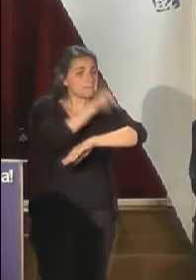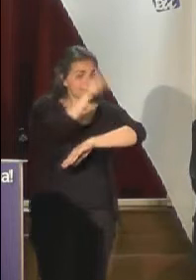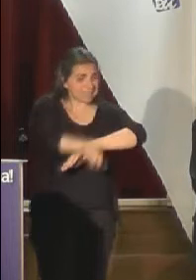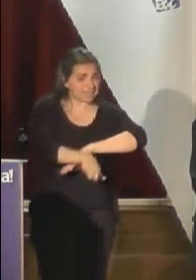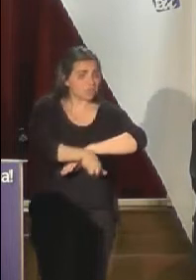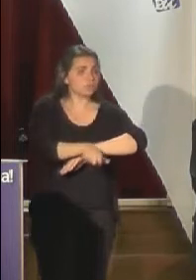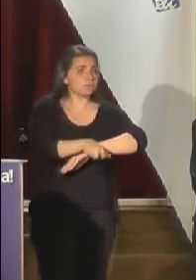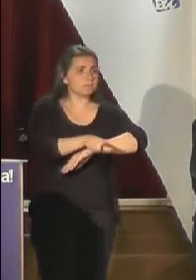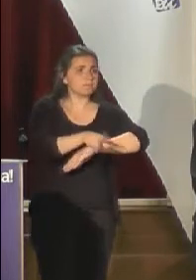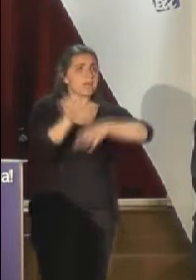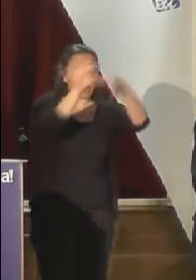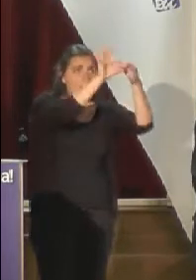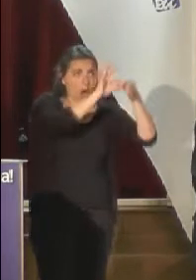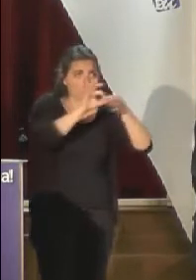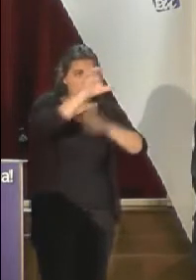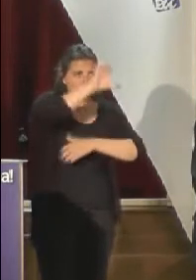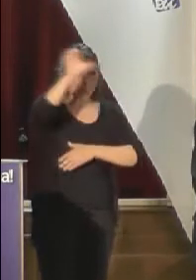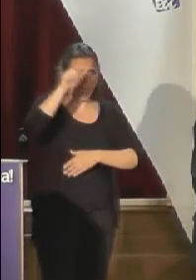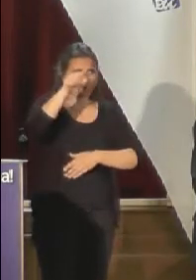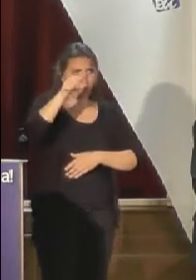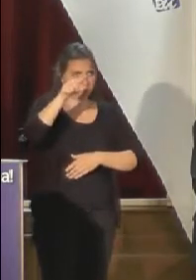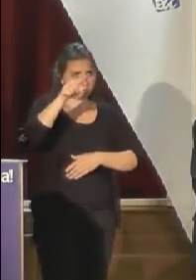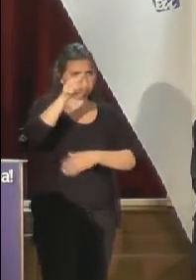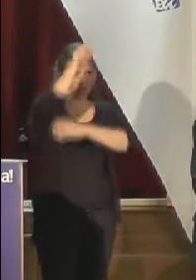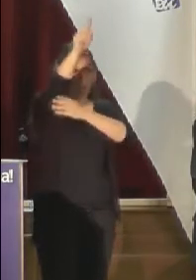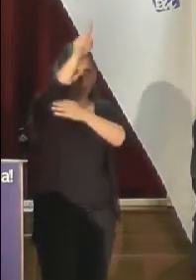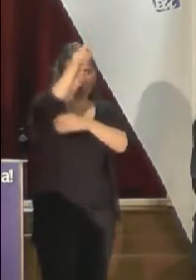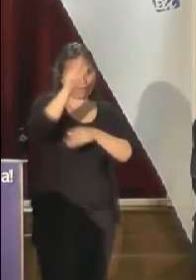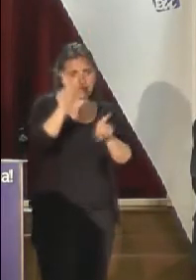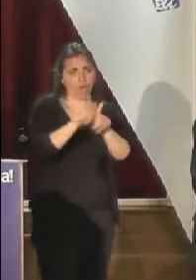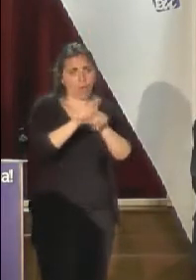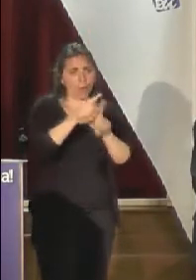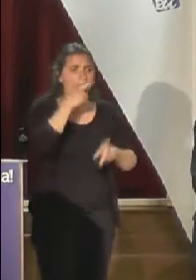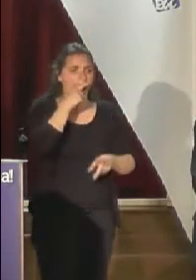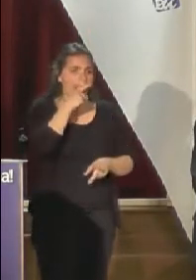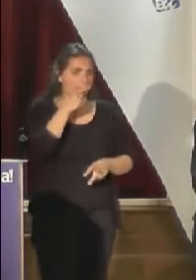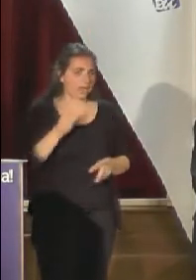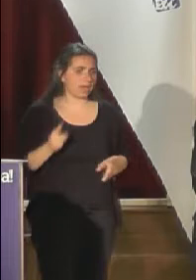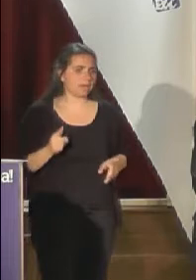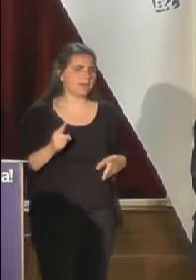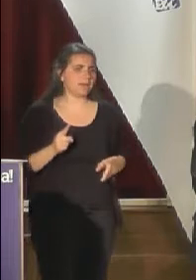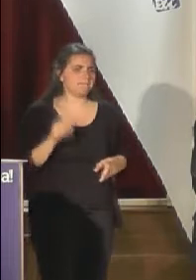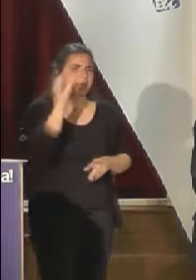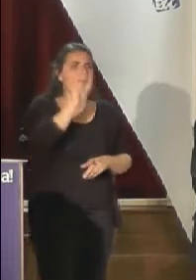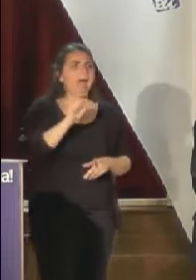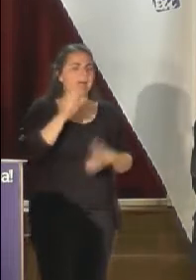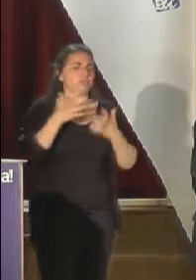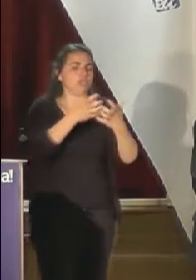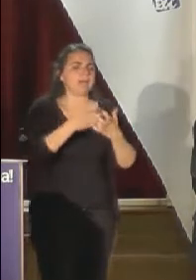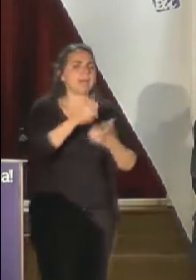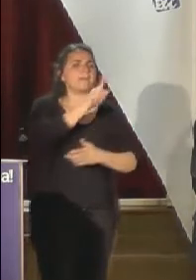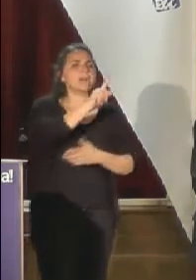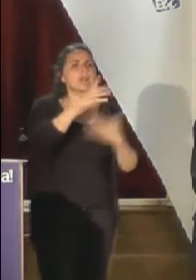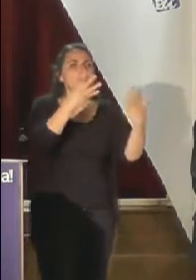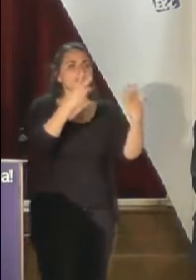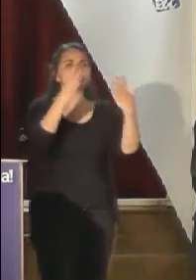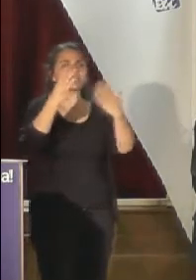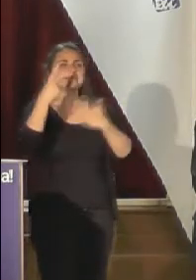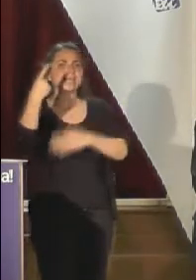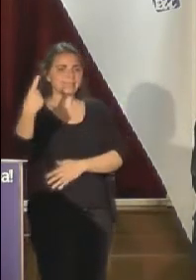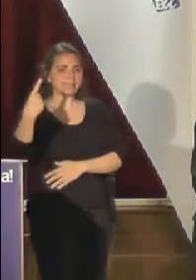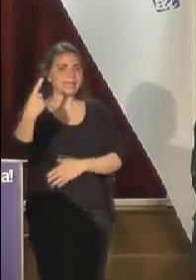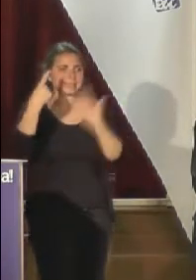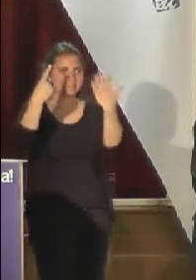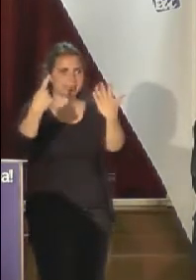Europea tan nazi como aquel ministro de Hitler de Finanzas de 1936 a 1945, só que non necesita